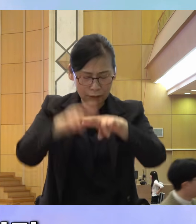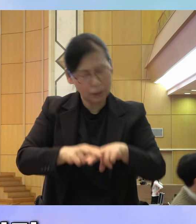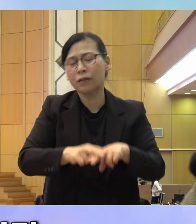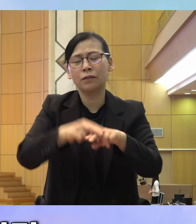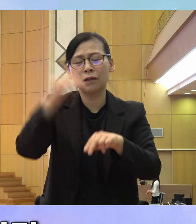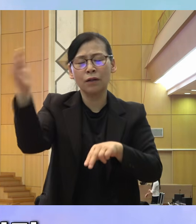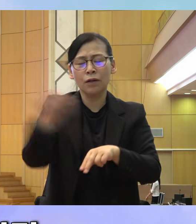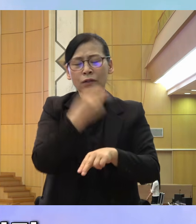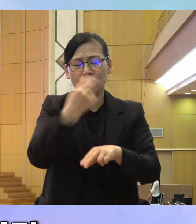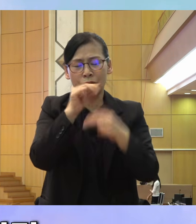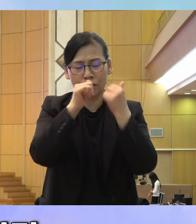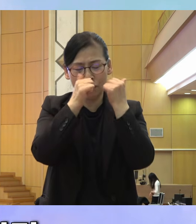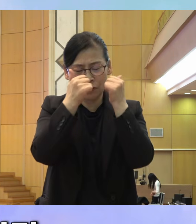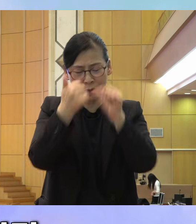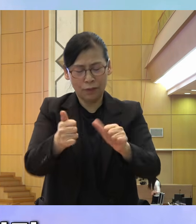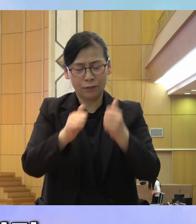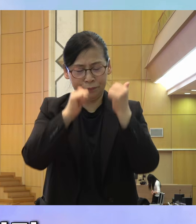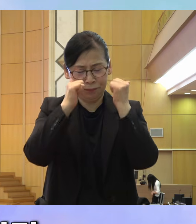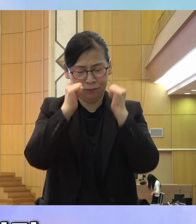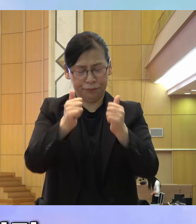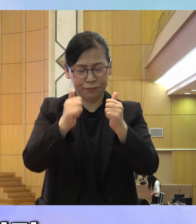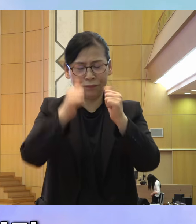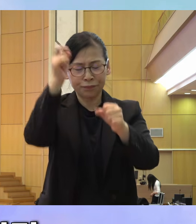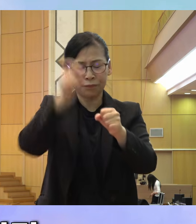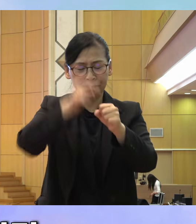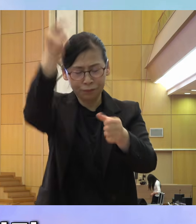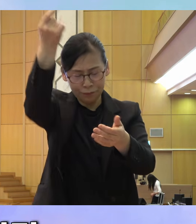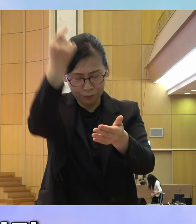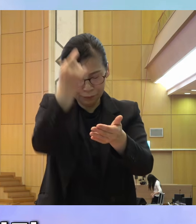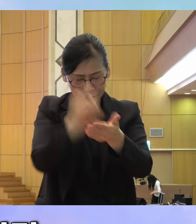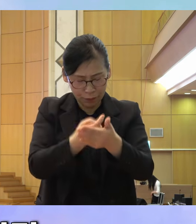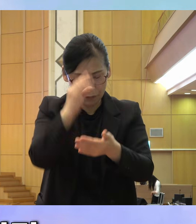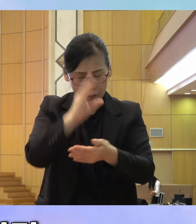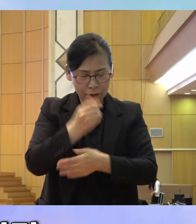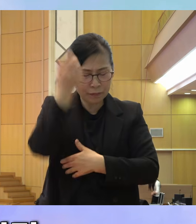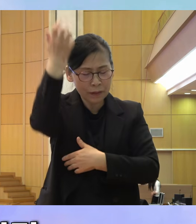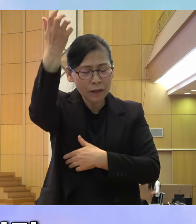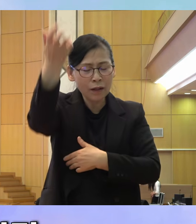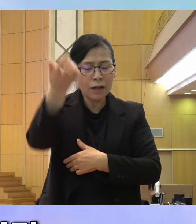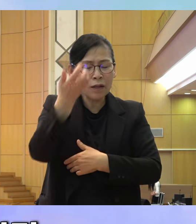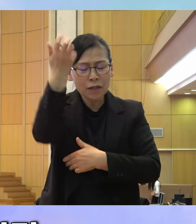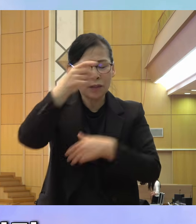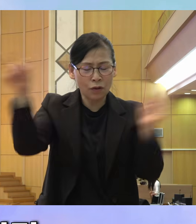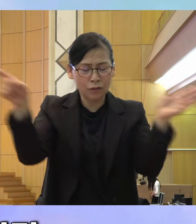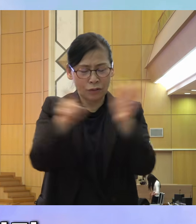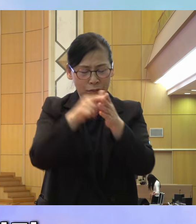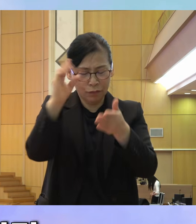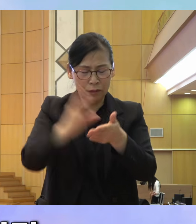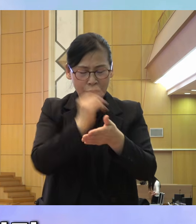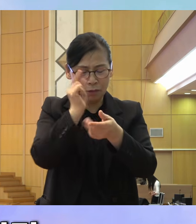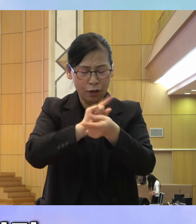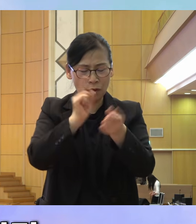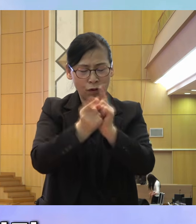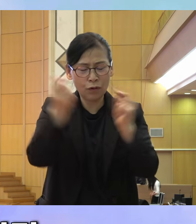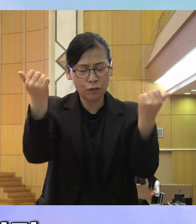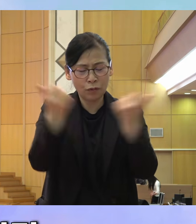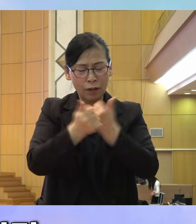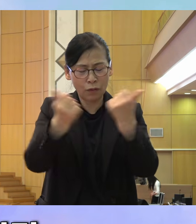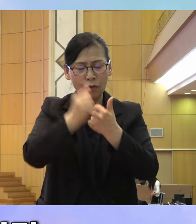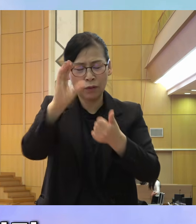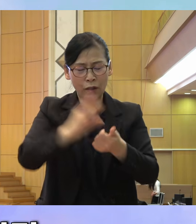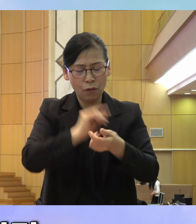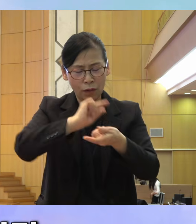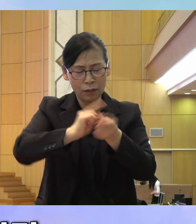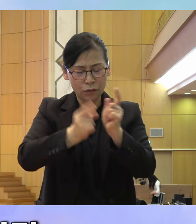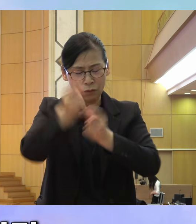우편에 앉아 계시다가 저리로서 산자와 죽은 자를 심판하러 오시리라. 성령을 믿사오며